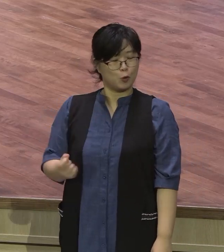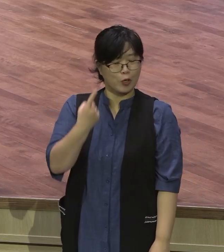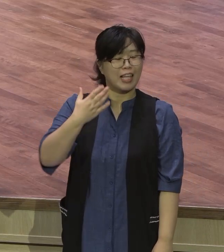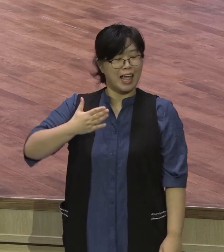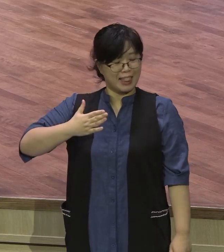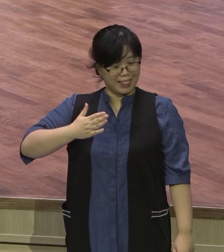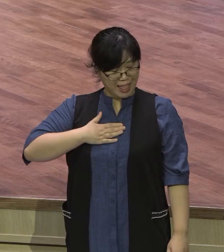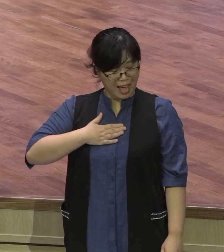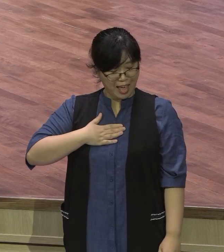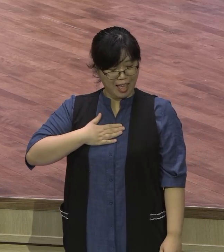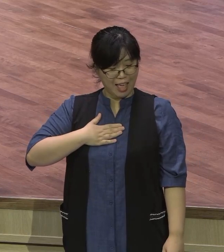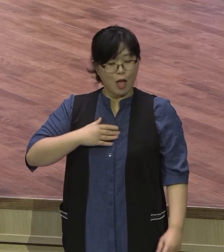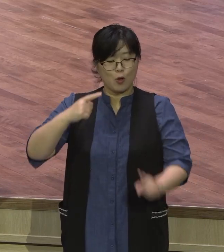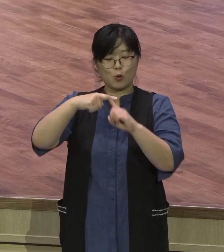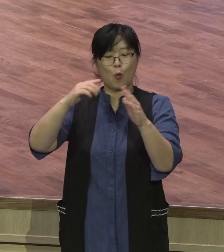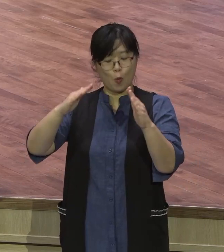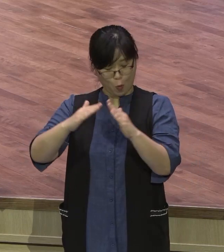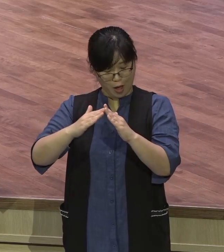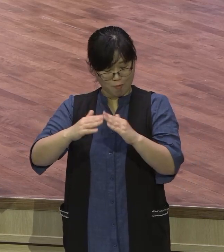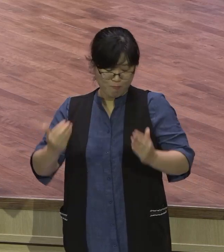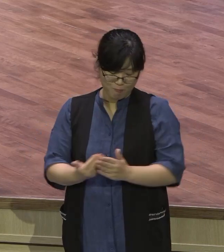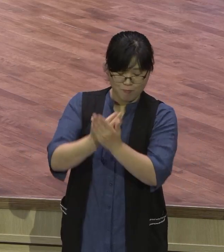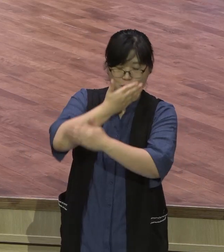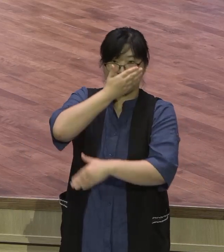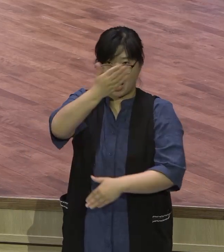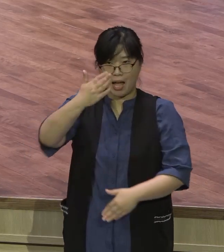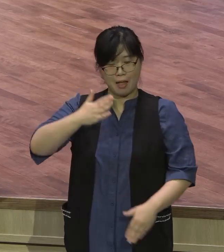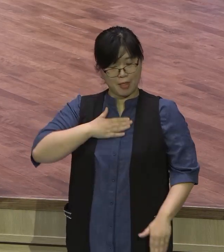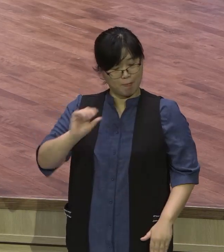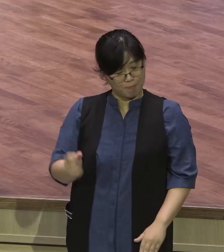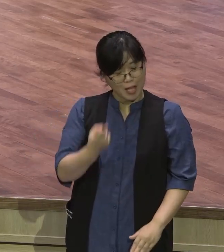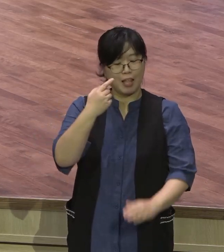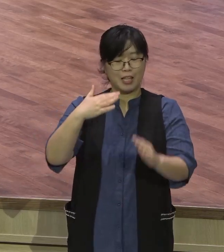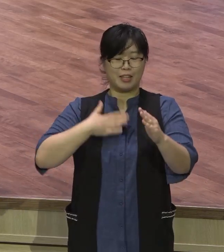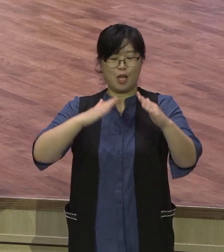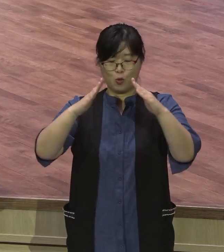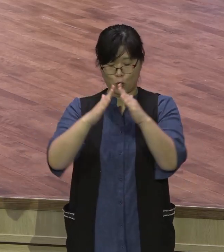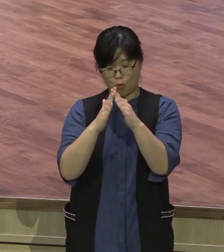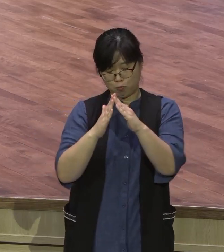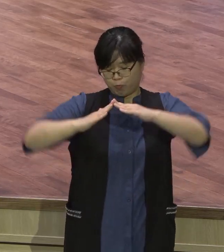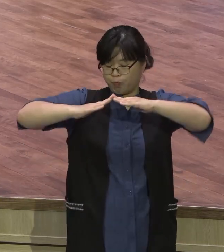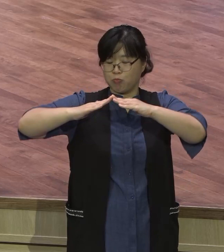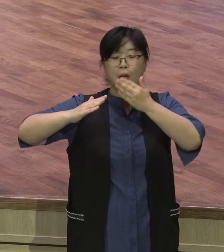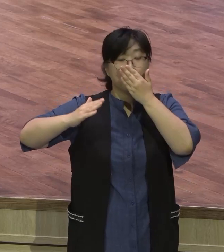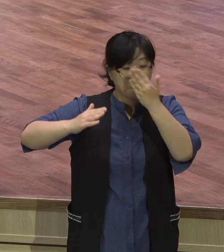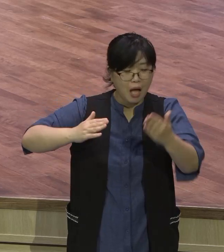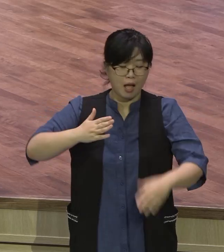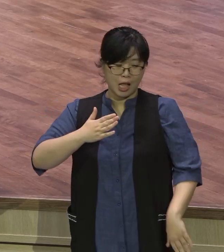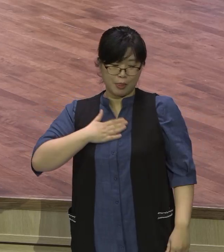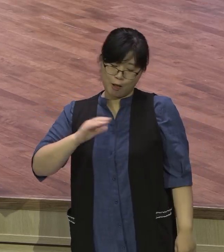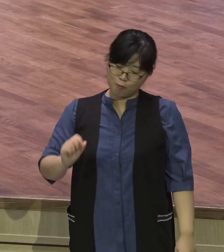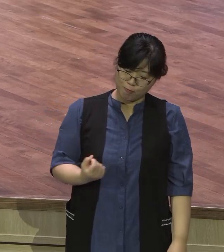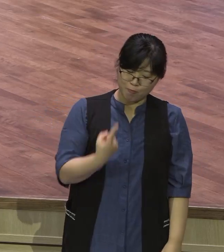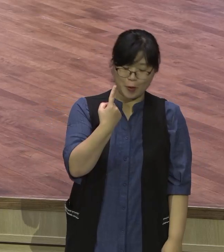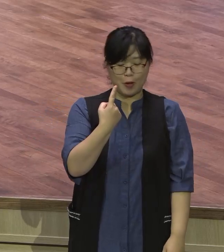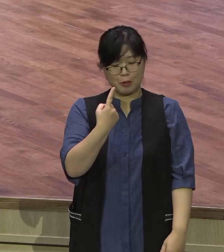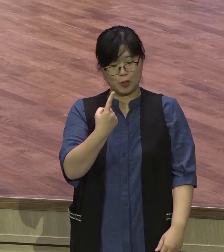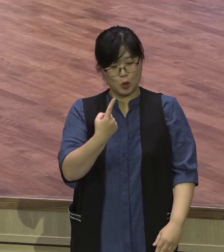하나님이 복을 주실 것이다 복의 근원 이런 주인공을 가져야 돼요 연계 못하신 분들